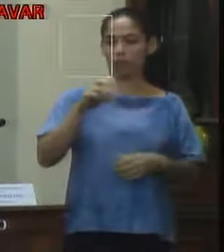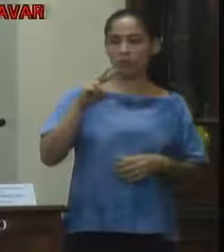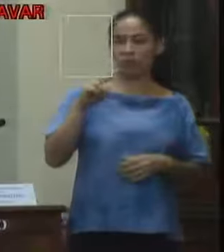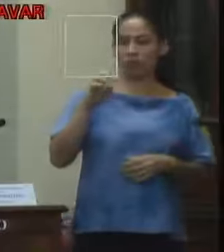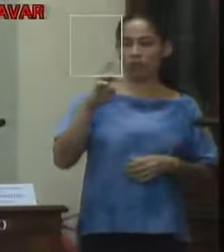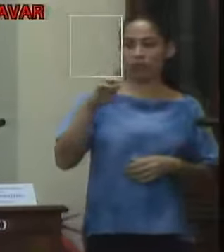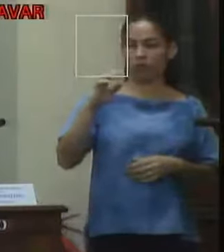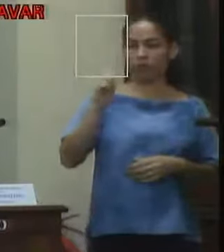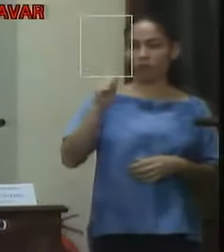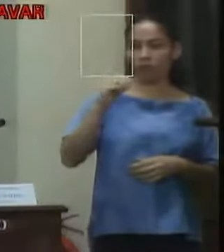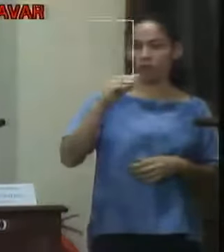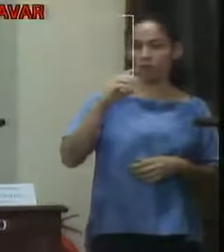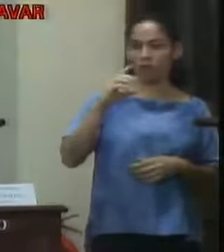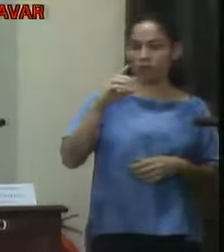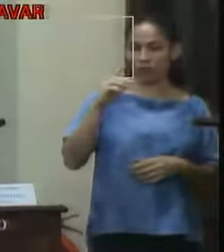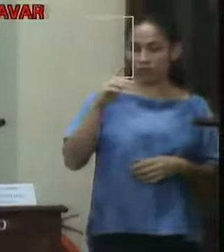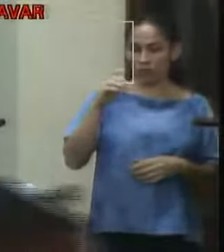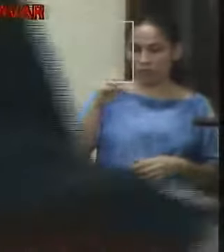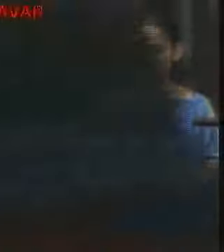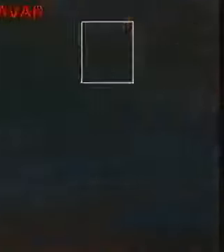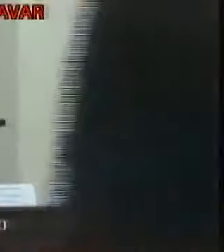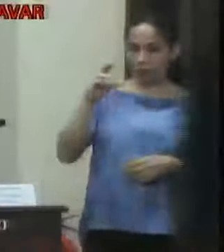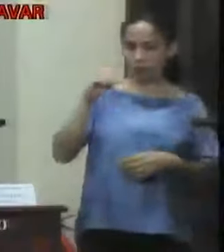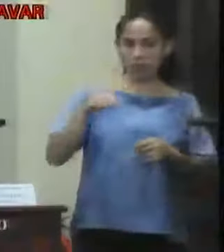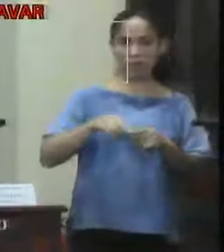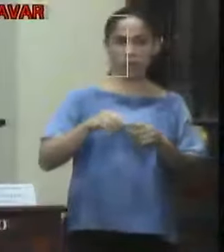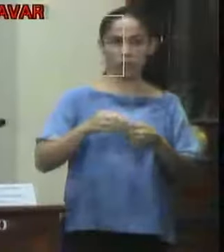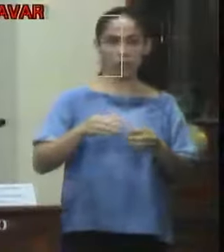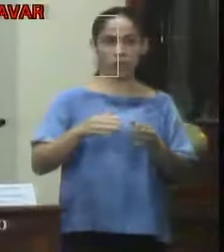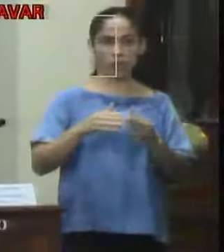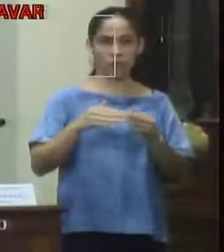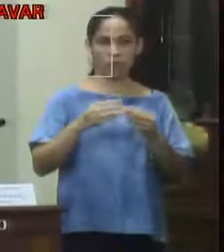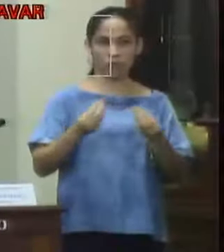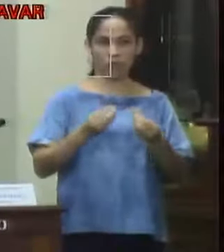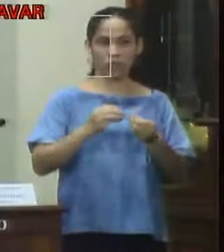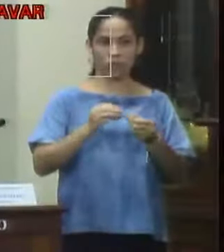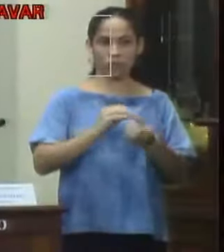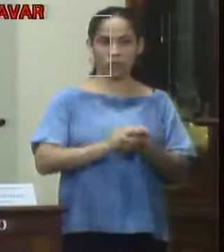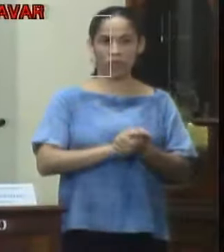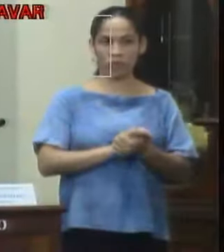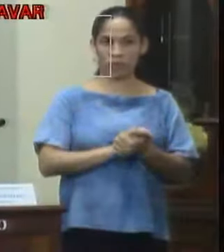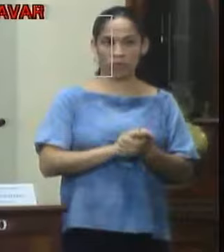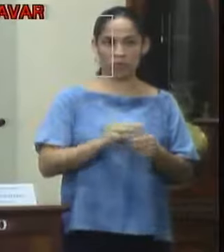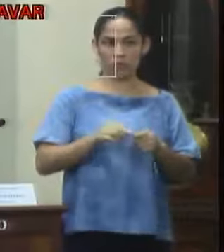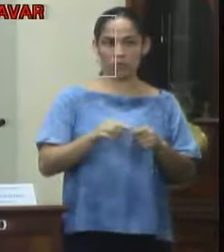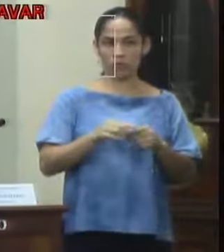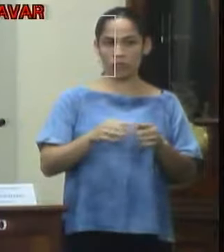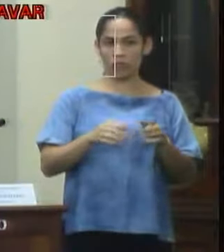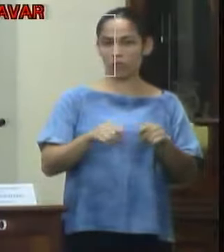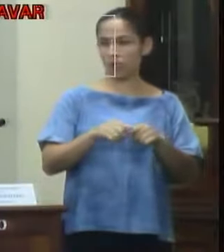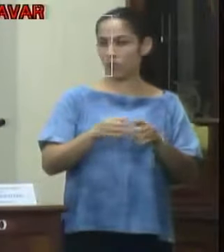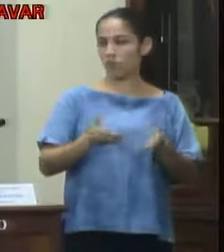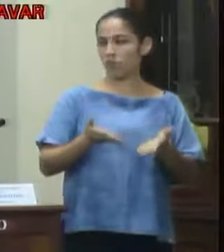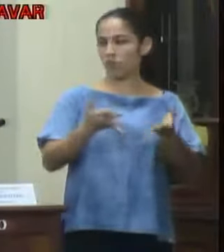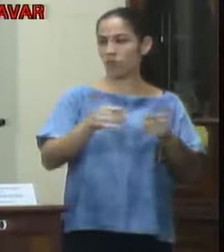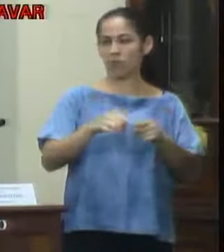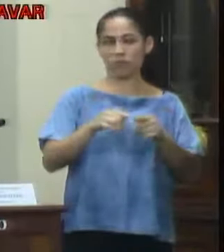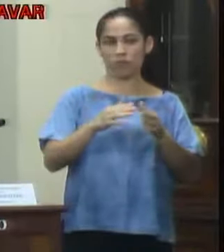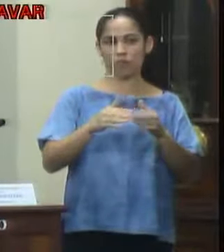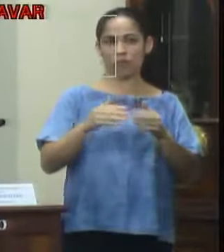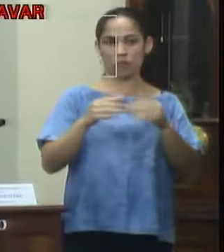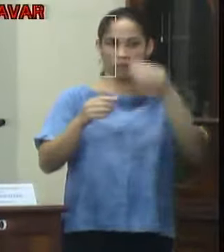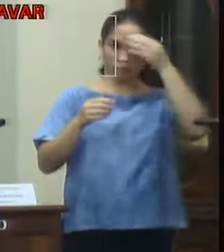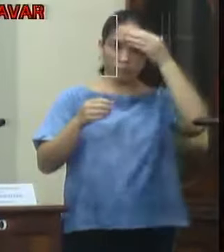Paulo Celso Alves Pena, infrassubscrito no uso de suas atribuições legais, na forma regimental, requer o encaminhamento da presente indicação ao chefe do